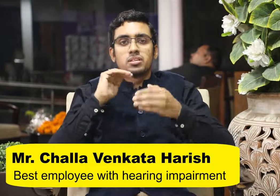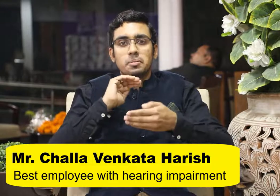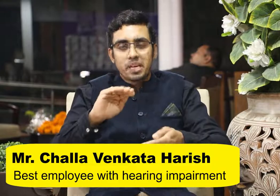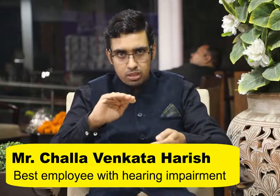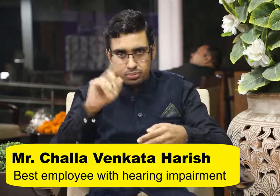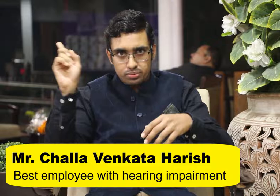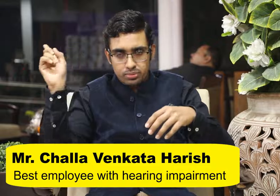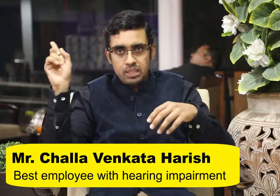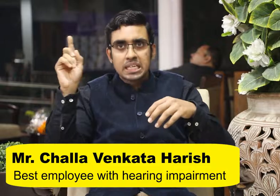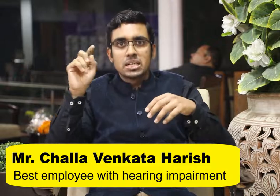मैं रजन